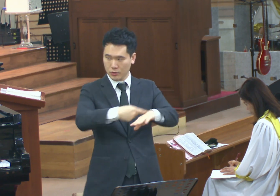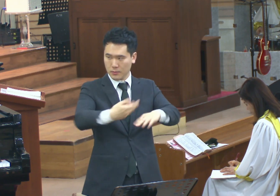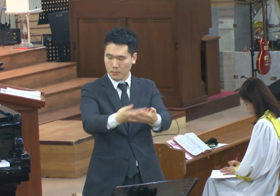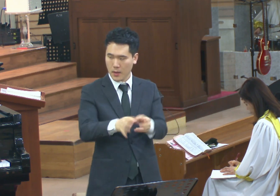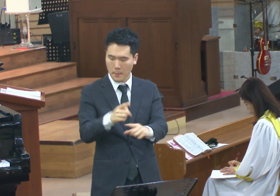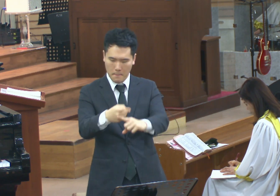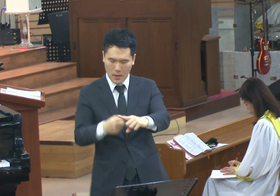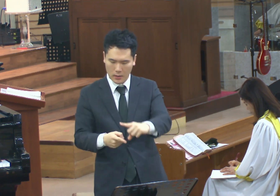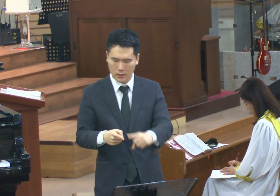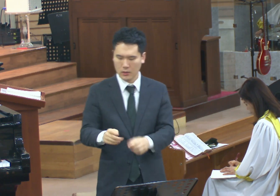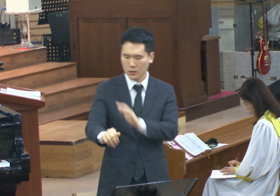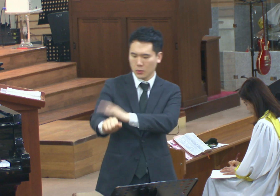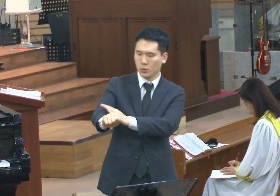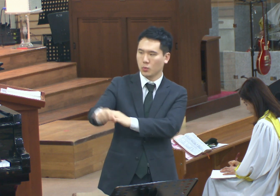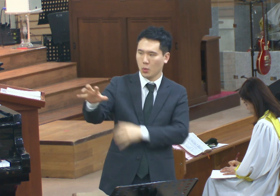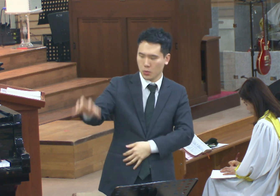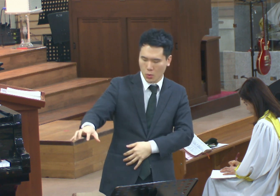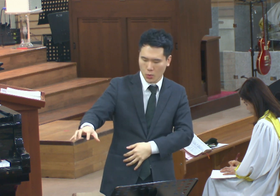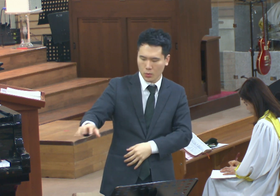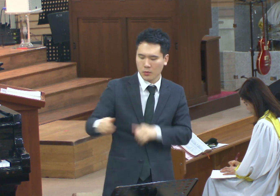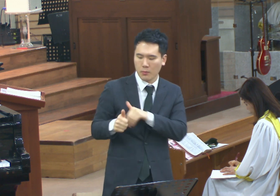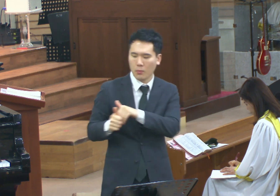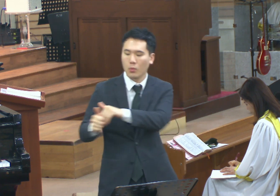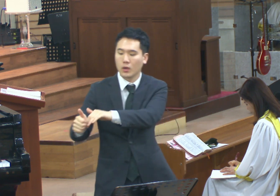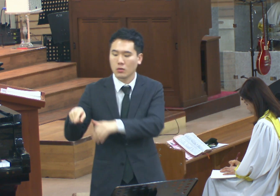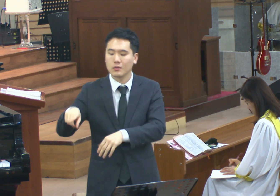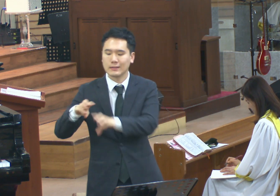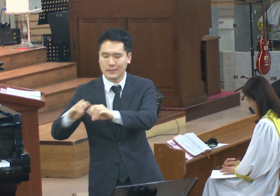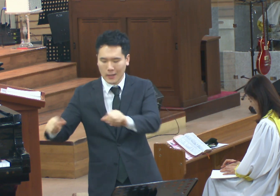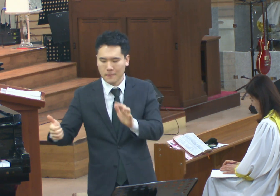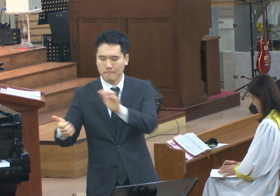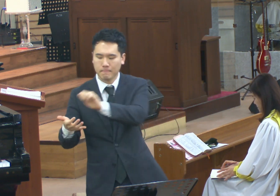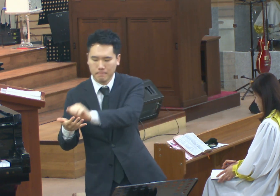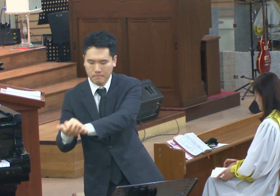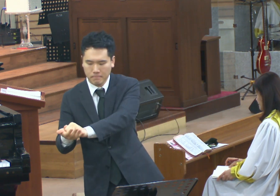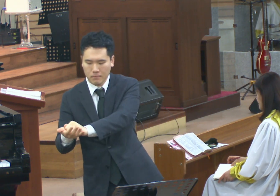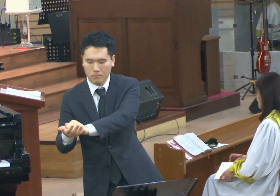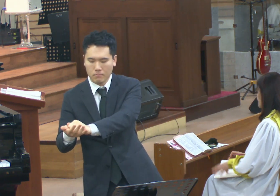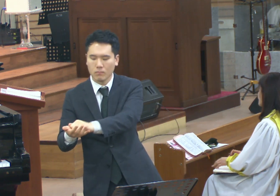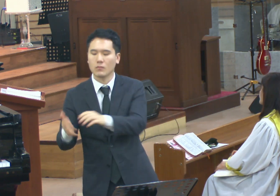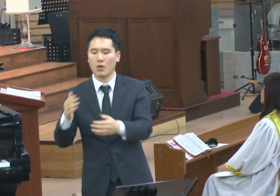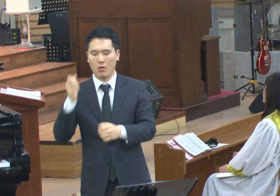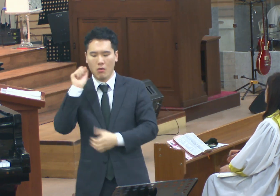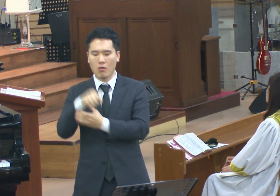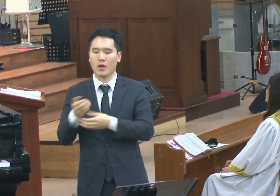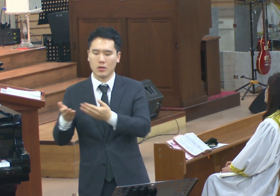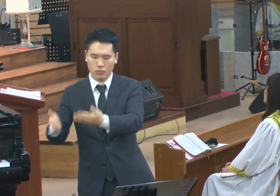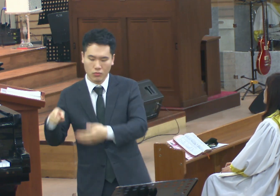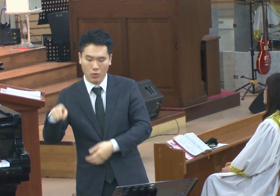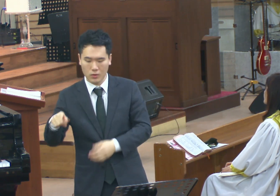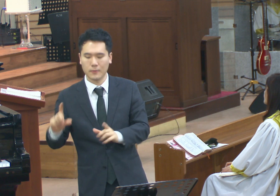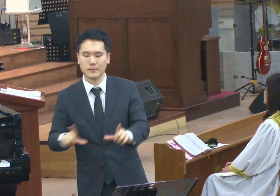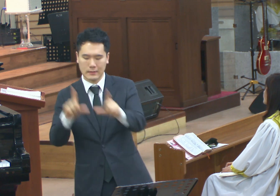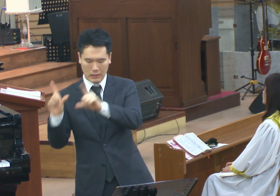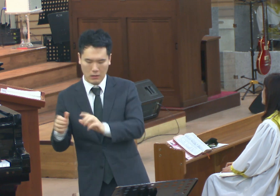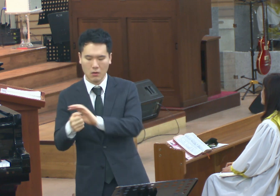아직도 곳곳에 가나안 사람들이 살고 있었습니다. 그런데 땅 분배를 마치자마자 여호수아는 그동안